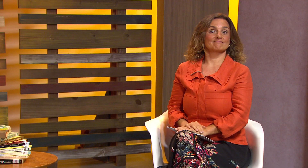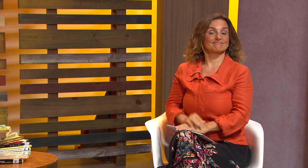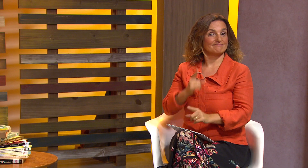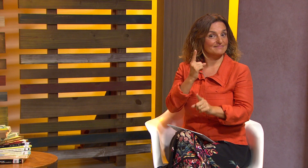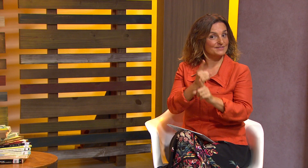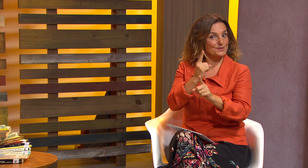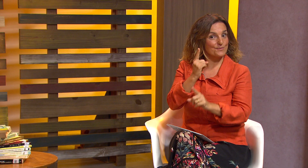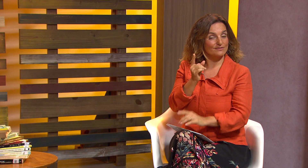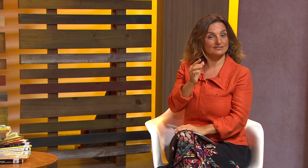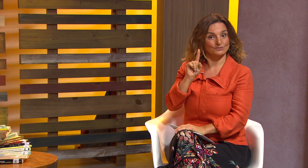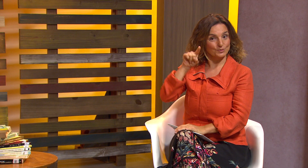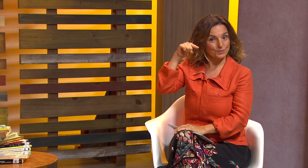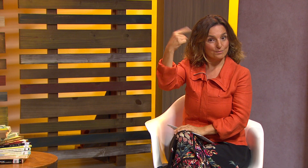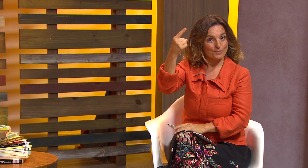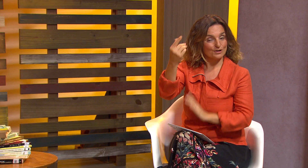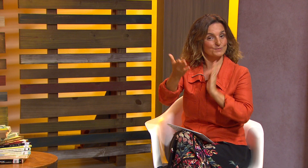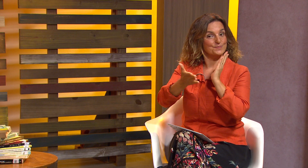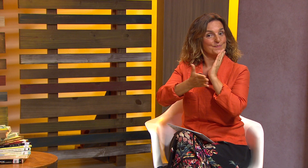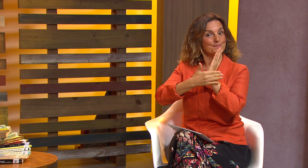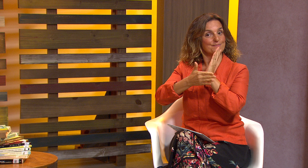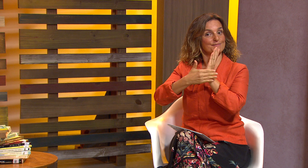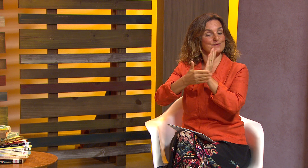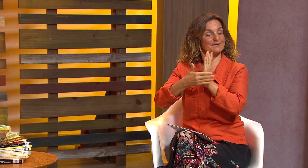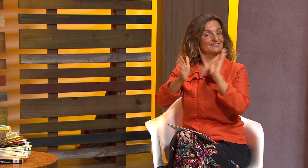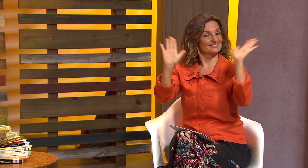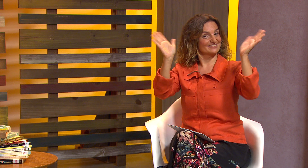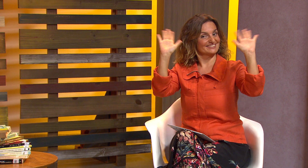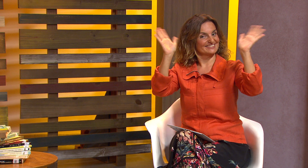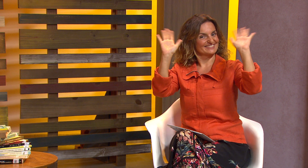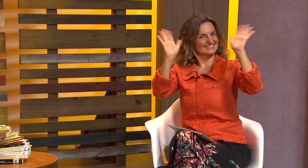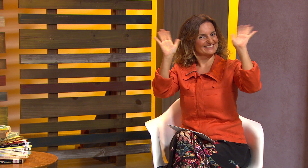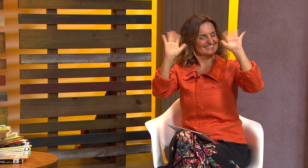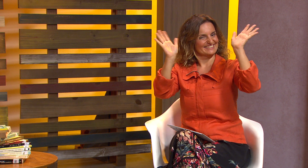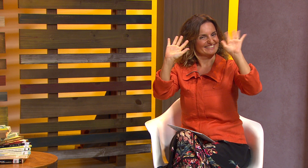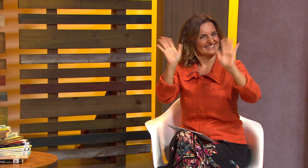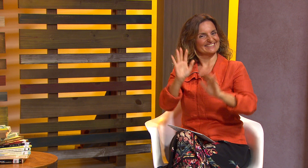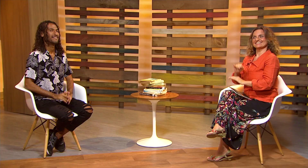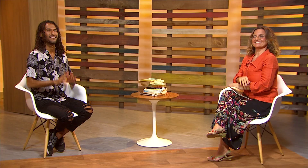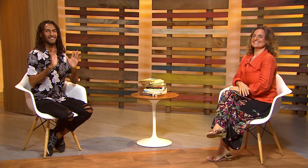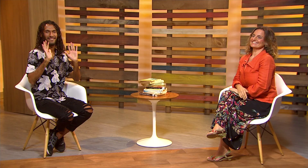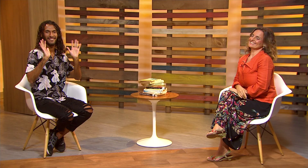Nós nos encontramos nos próximos bate-papos. Tchau, tchau. Tchau, tchau.